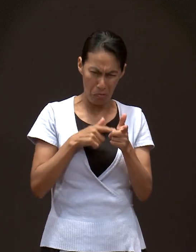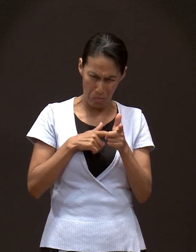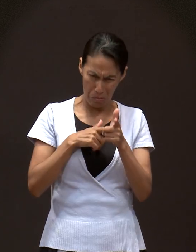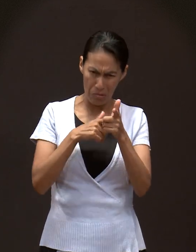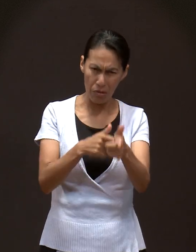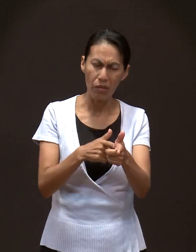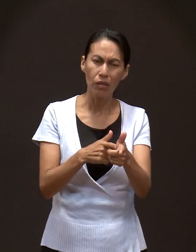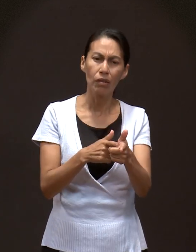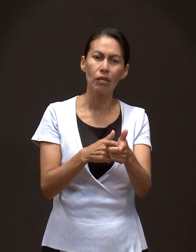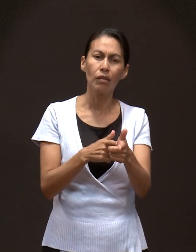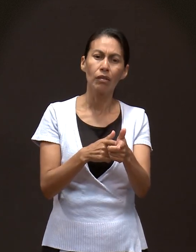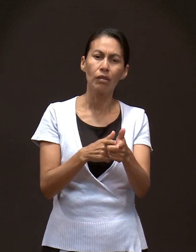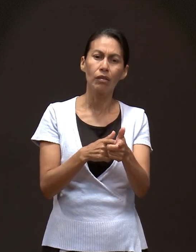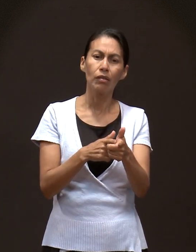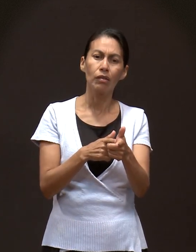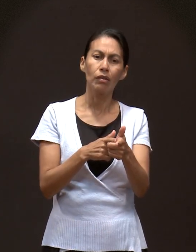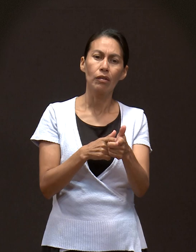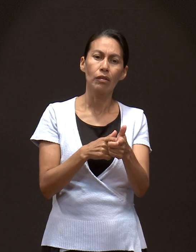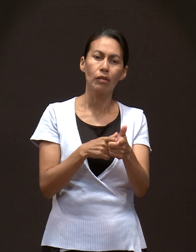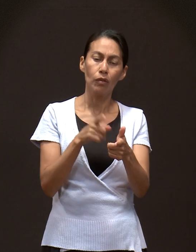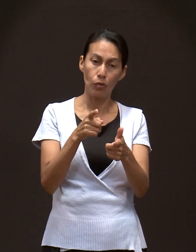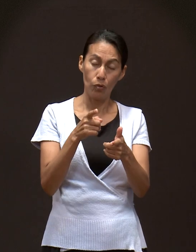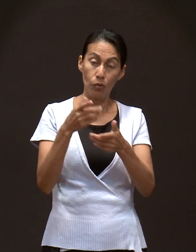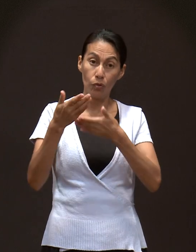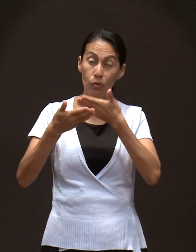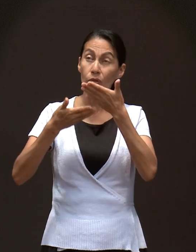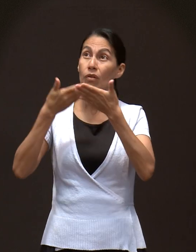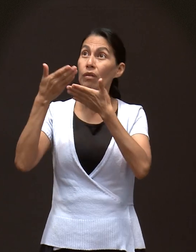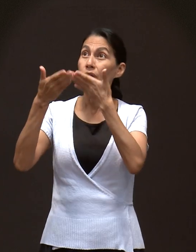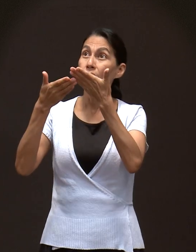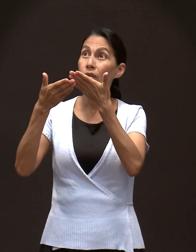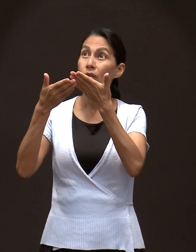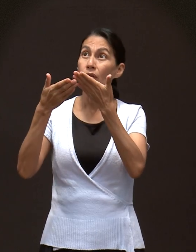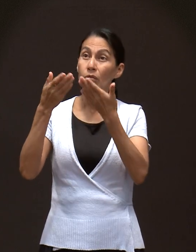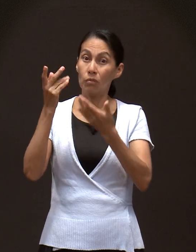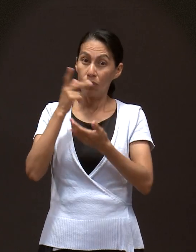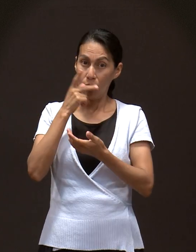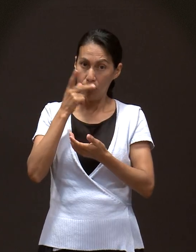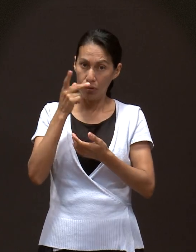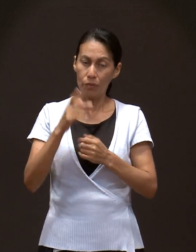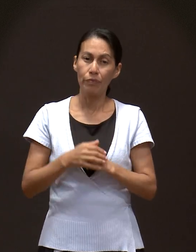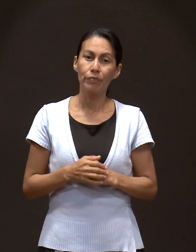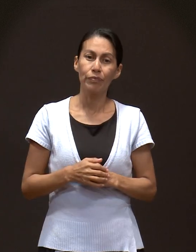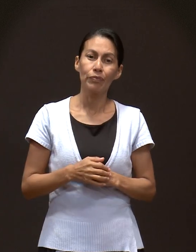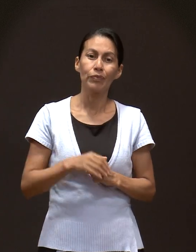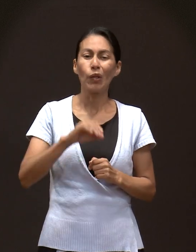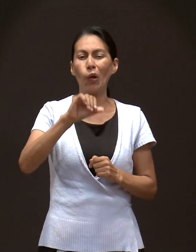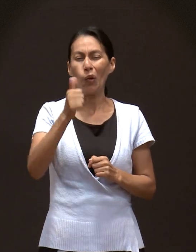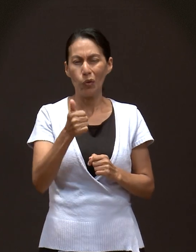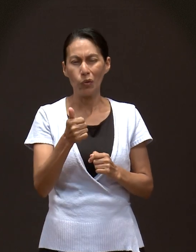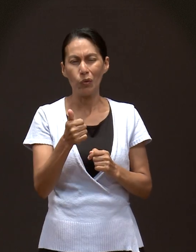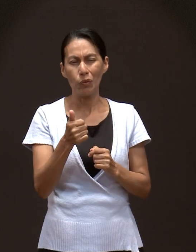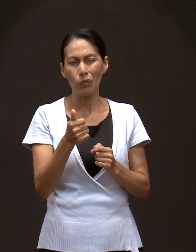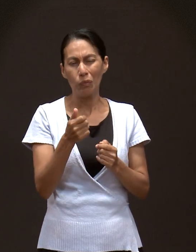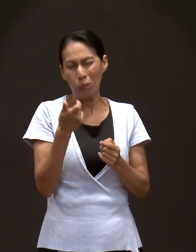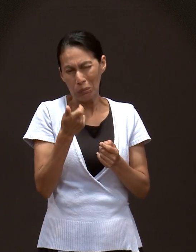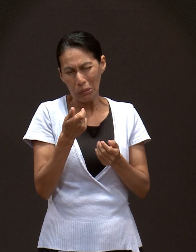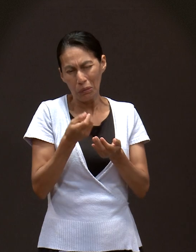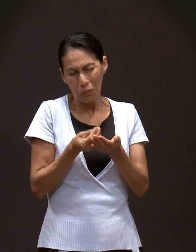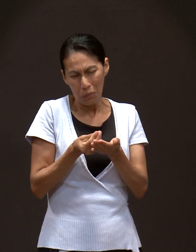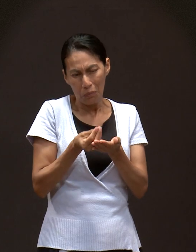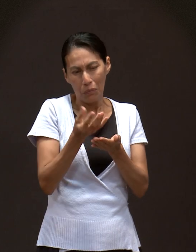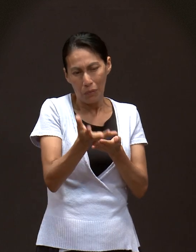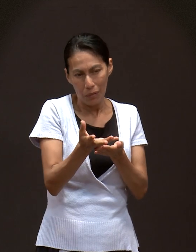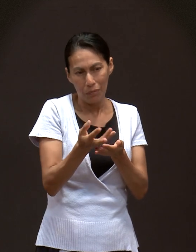para que te animes a seguir haciendo esto y a seguir en tu sueño de servir a Dios como pastor, te voy a dar